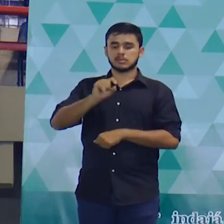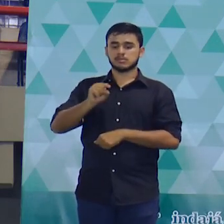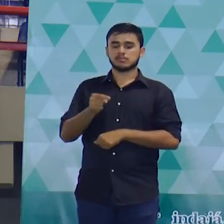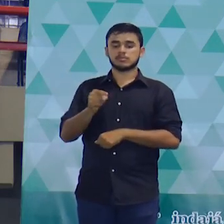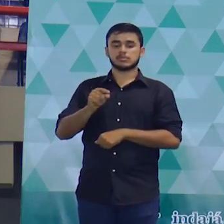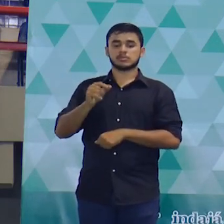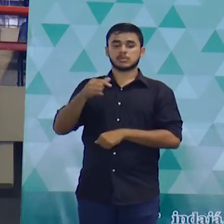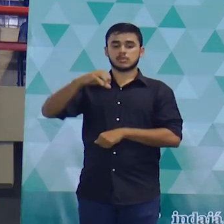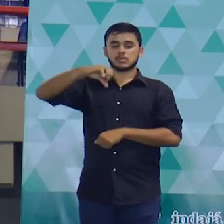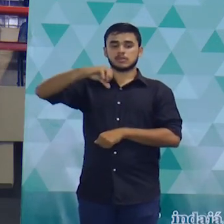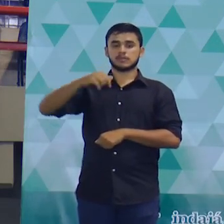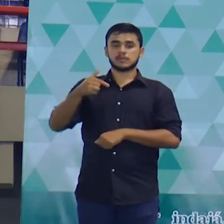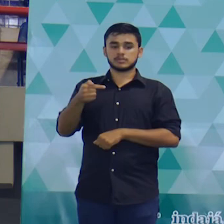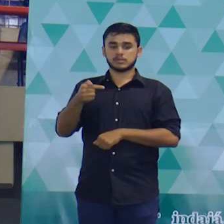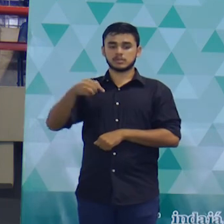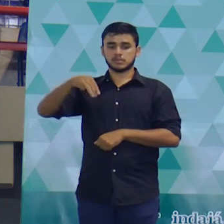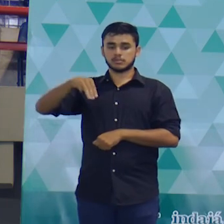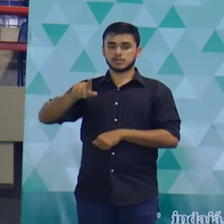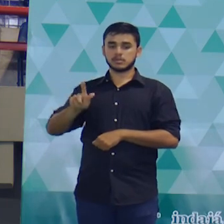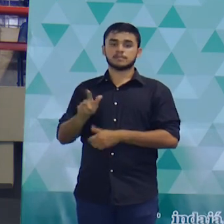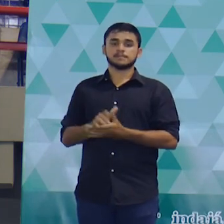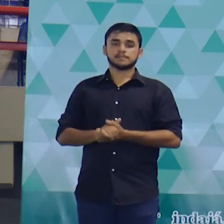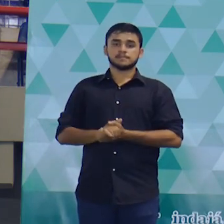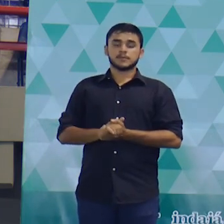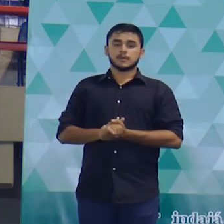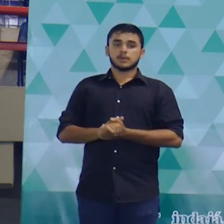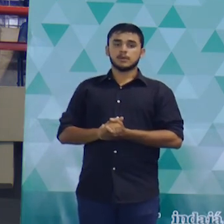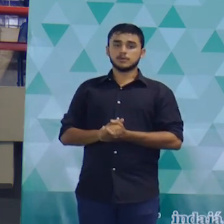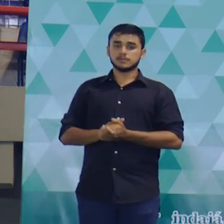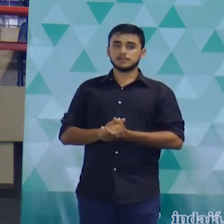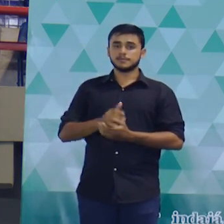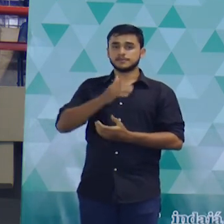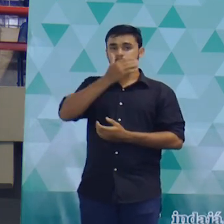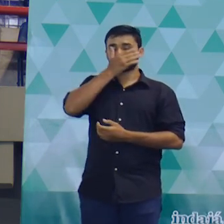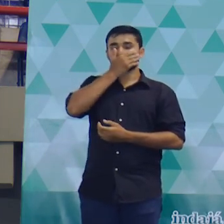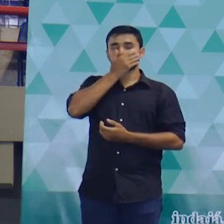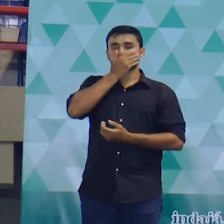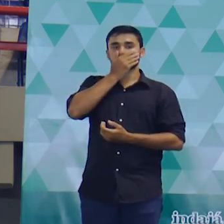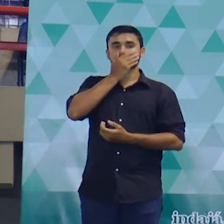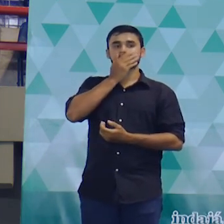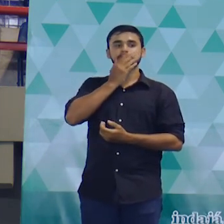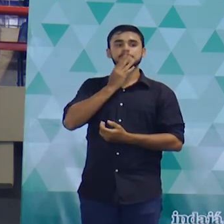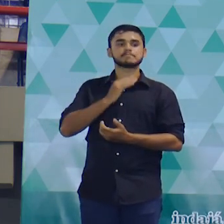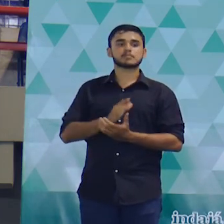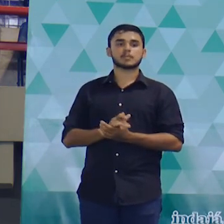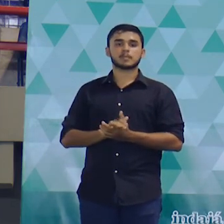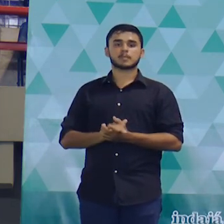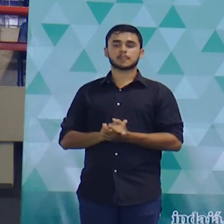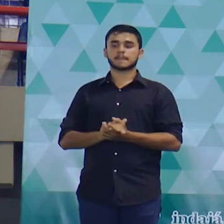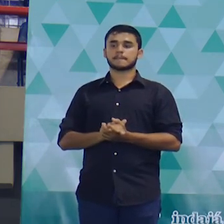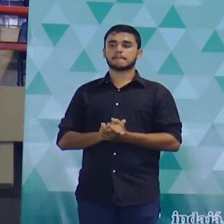0,97. Obrigado, cara. Tá. Valeu.